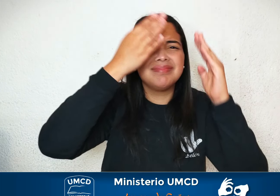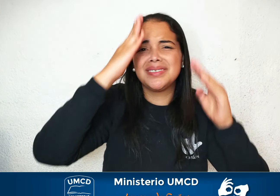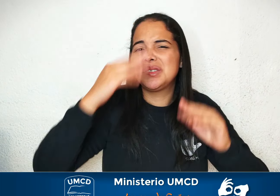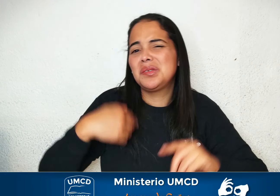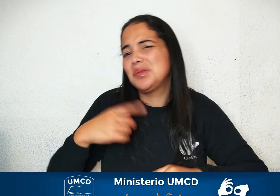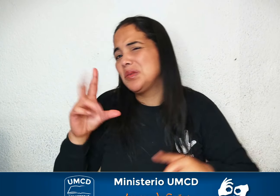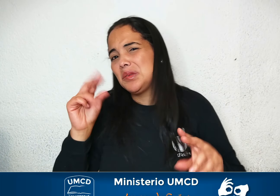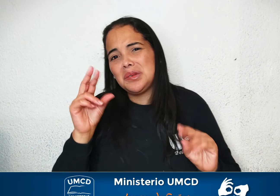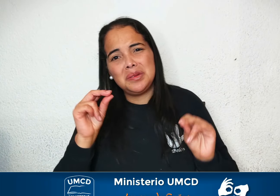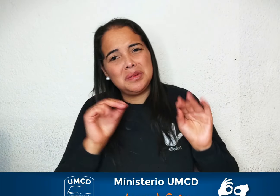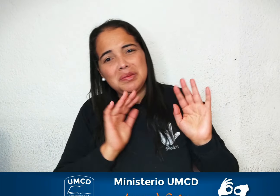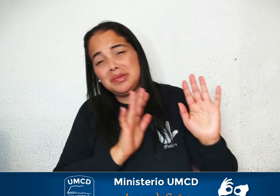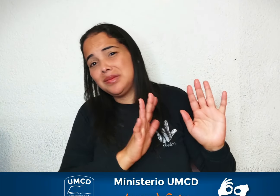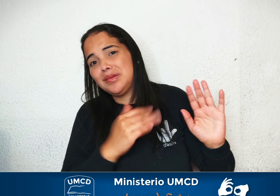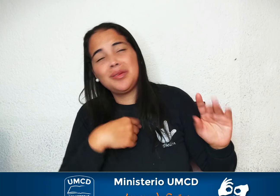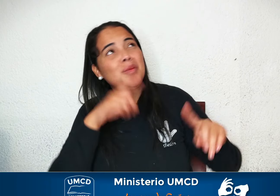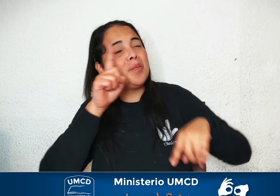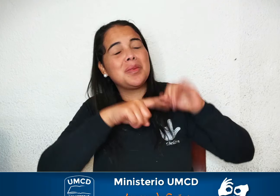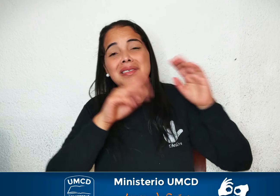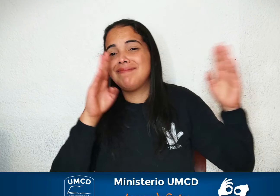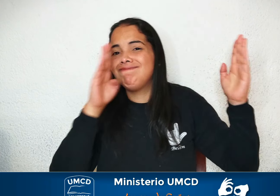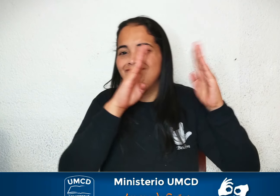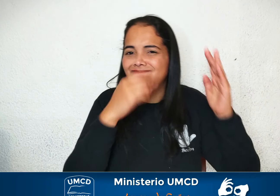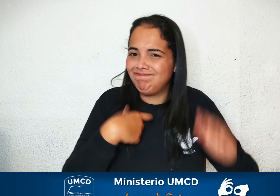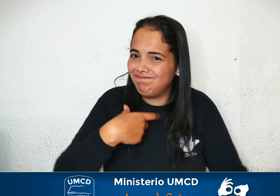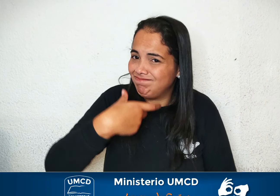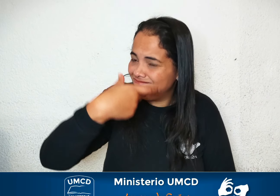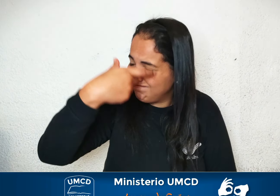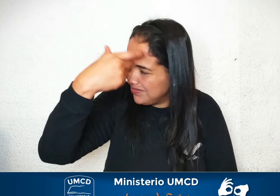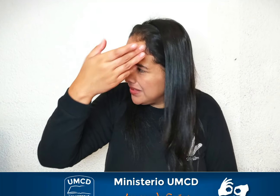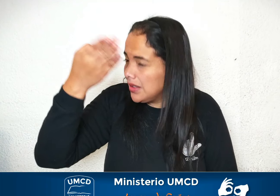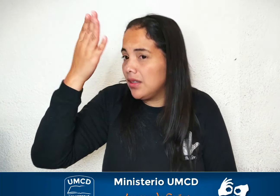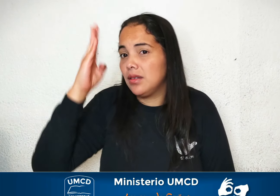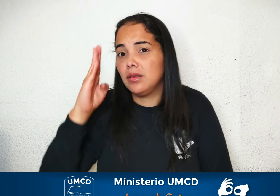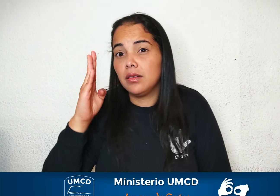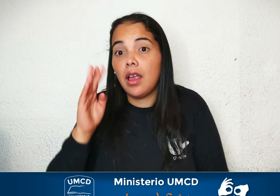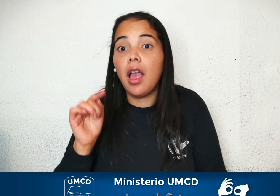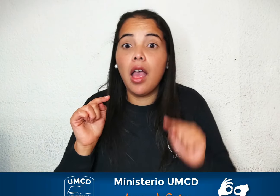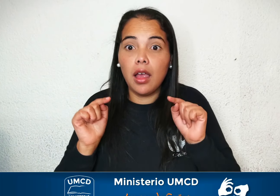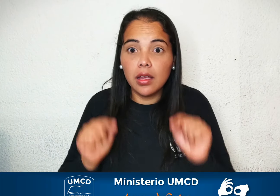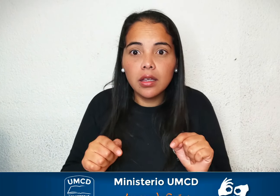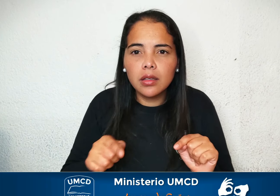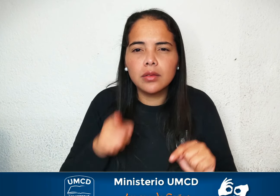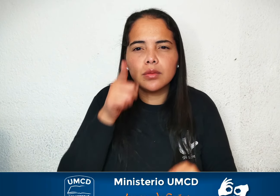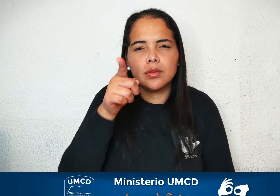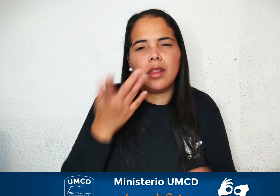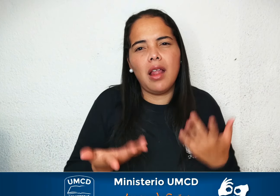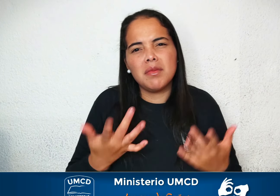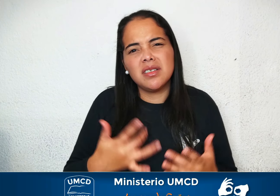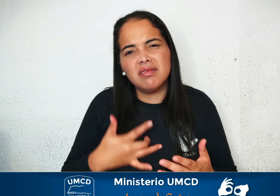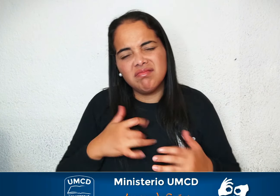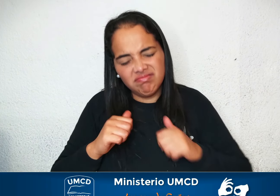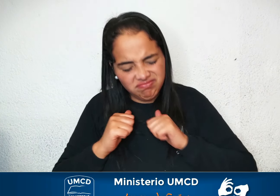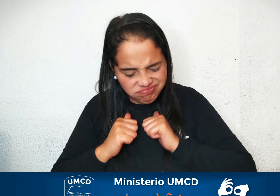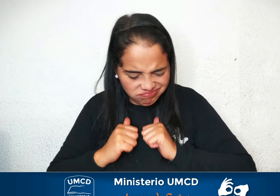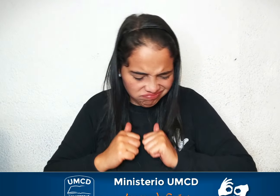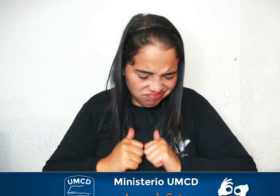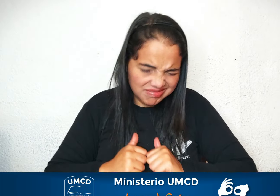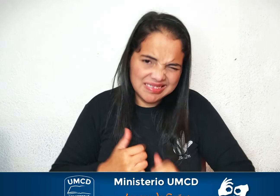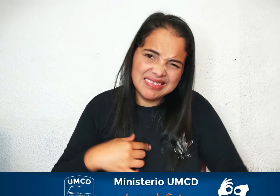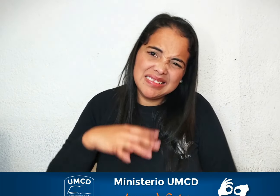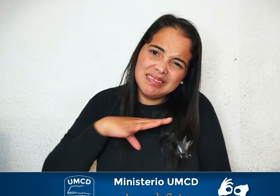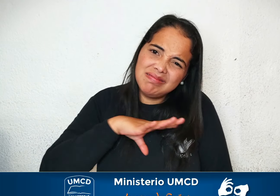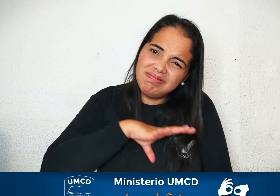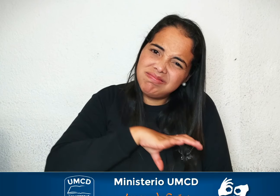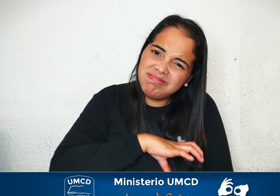realmente no deberíamos poder ni siquiera acercarnos ni mirarlo a Él. Es ahí cuando nos sentimos tristes y el